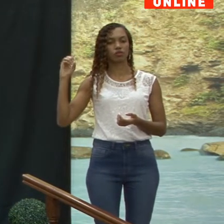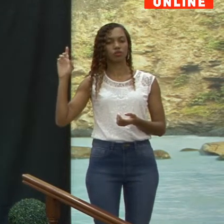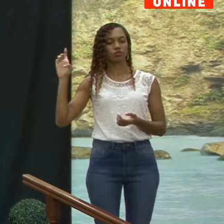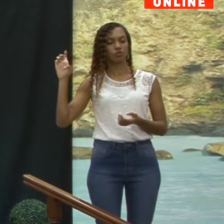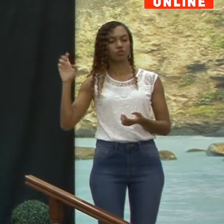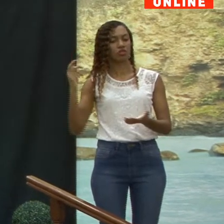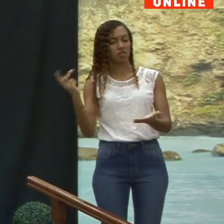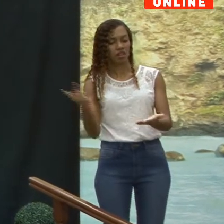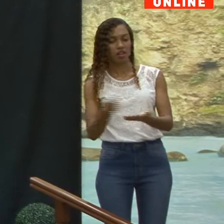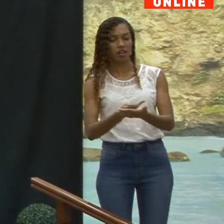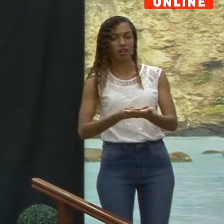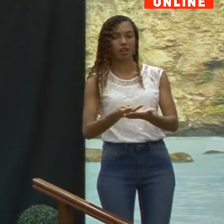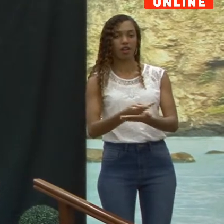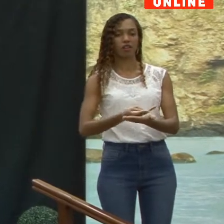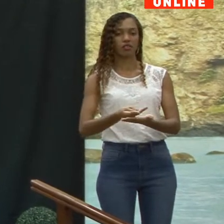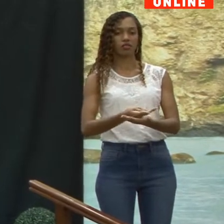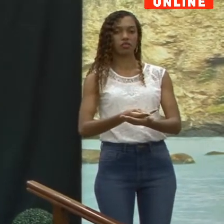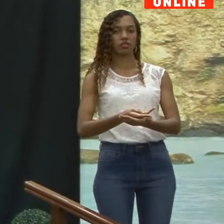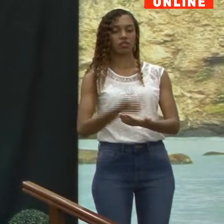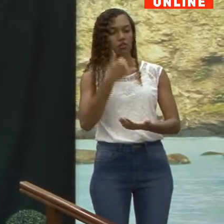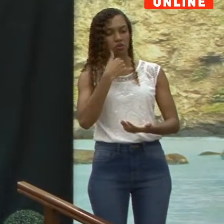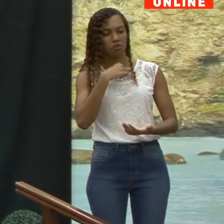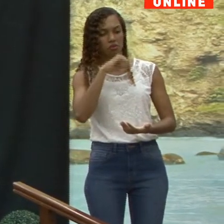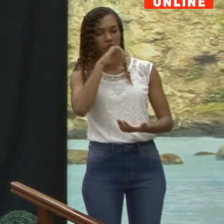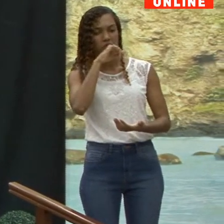do homem que é chamado homem da fé.